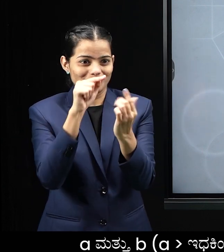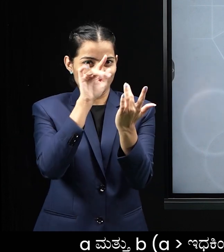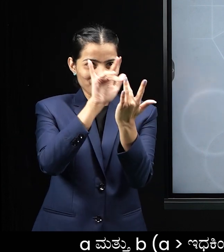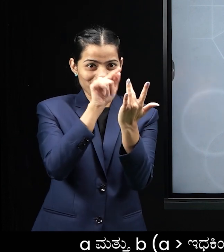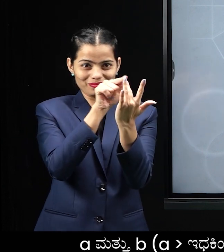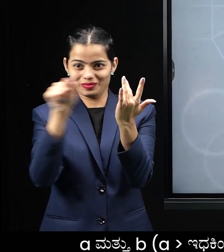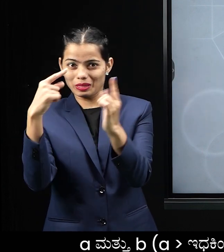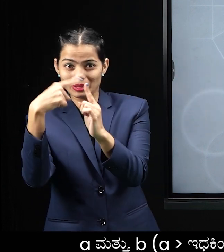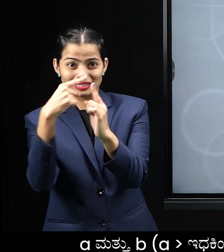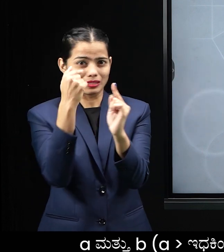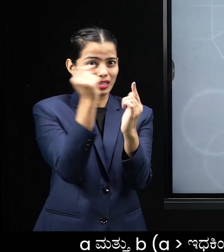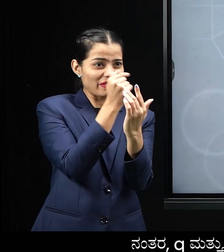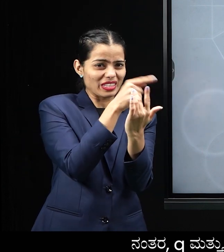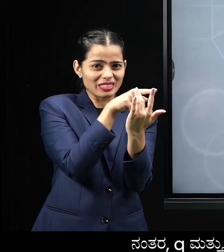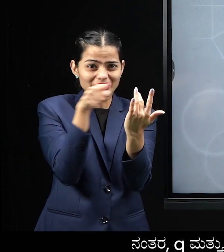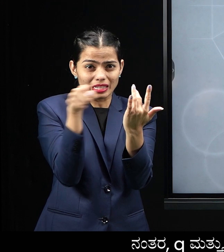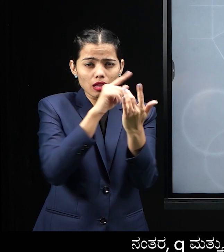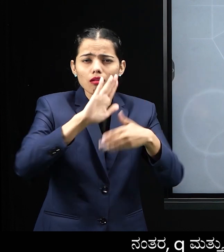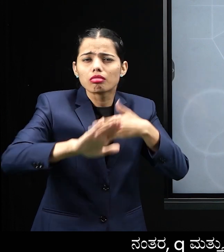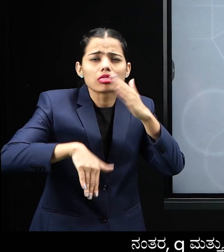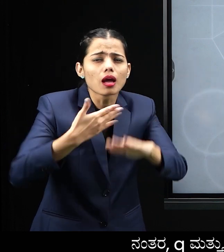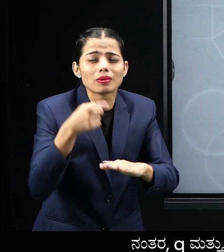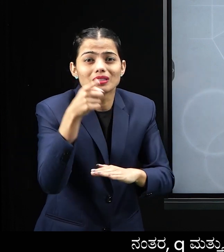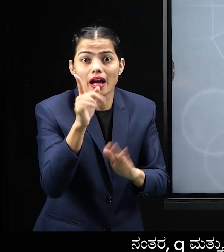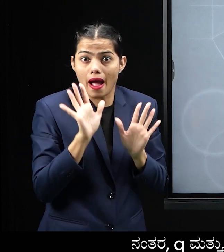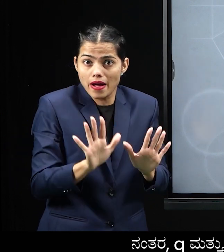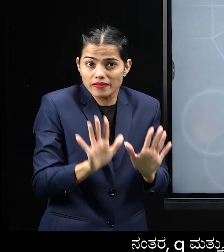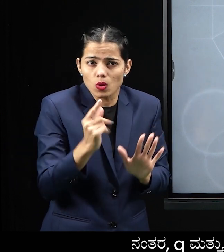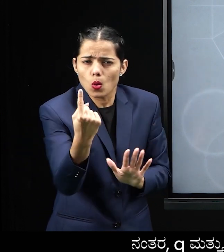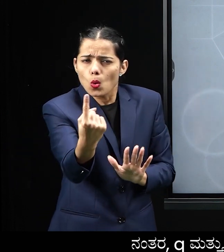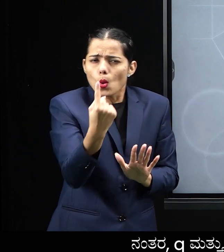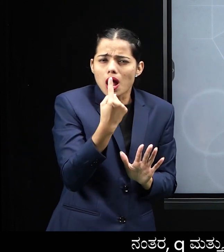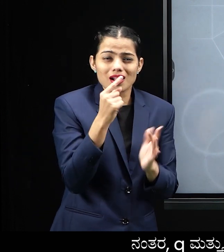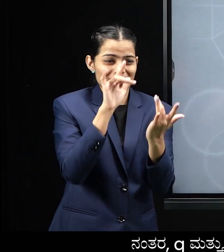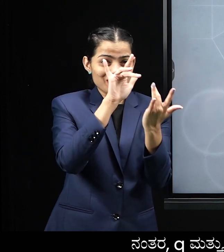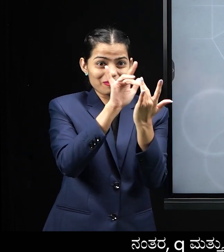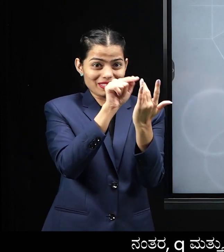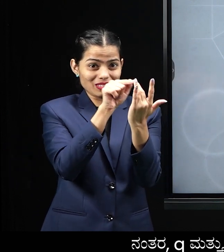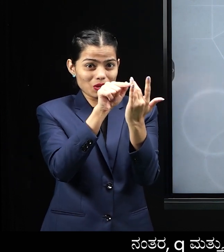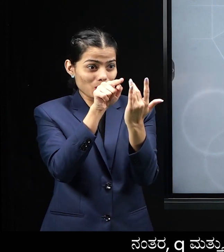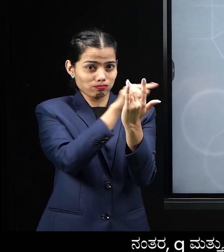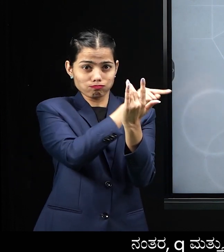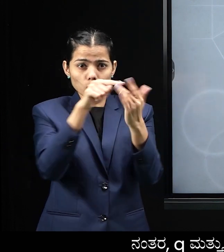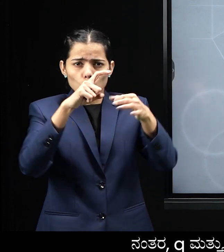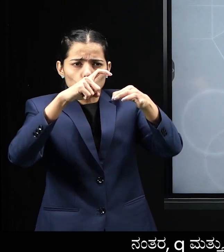ಪೂರ್ಣಾಂಕಗಳಿರಲಿ. ನಂತರ ಕ್ಯೂ ಮತ್ತು ಆರ್ ಎಂಬ ವಿಶಿಷ್ಟ ಪೂರ್ಣಾಂಕಗಳು ಅಸ್ತಿತ್ವದಲ್ಲಿವೆ.